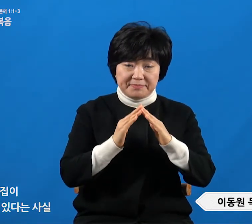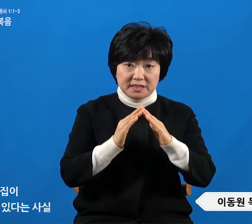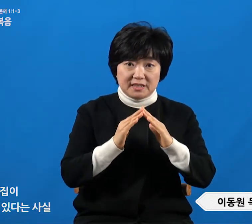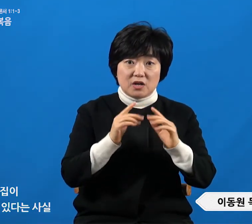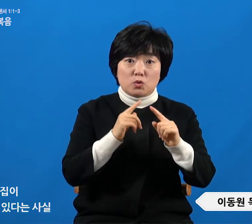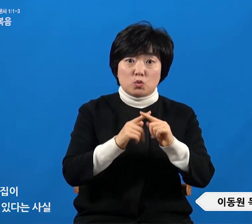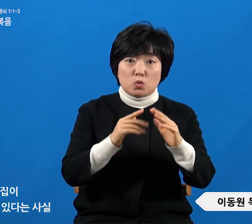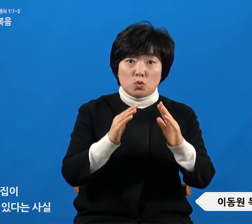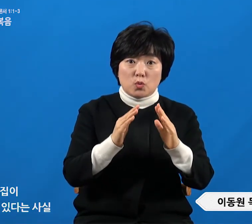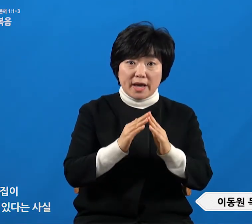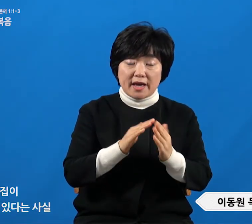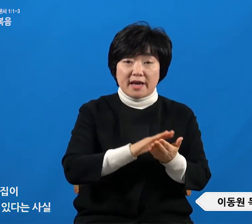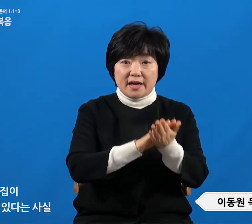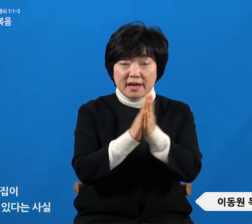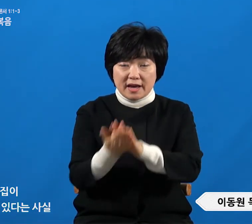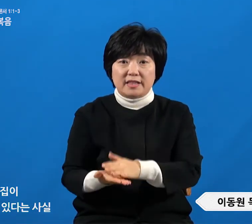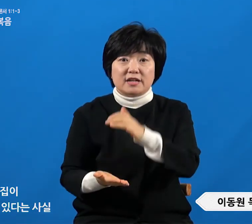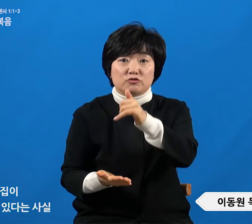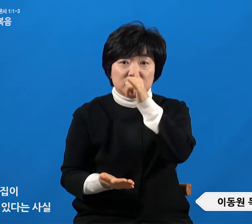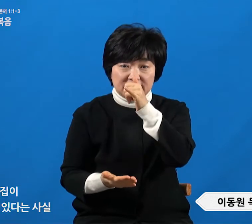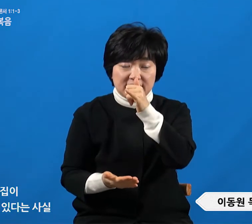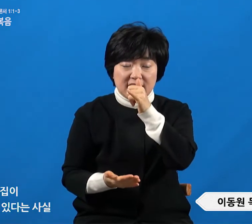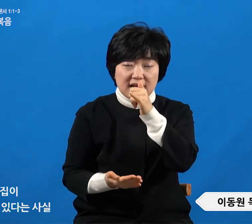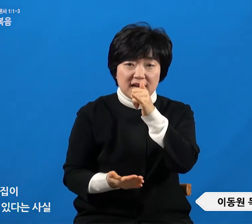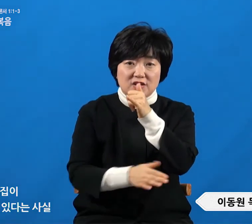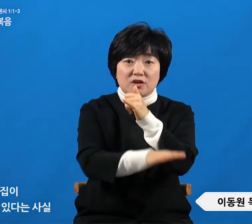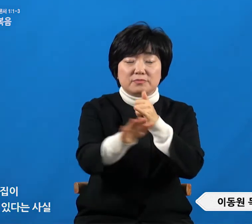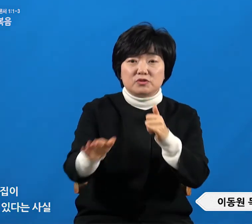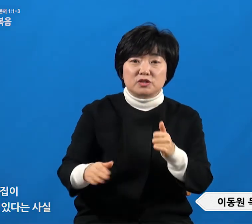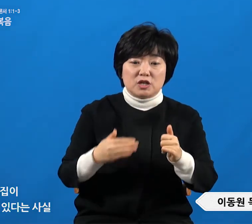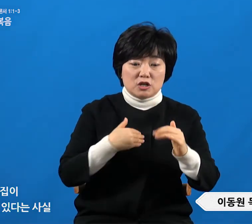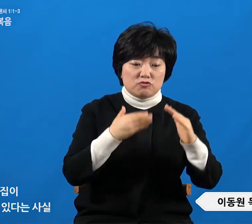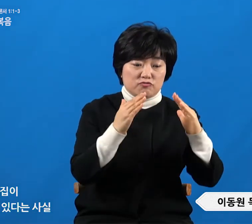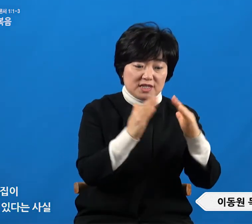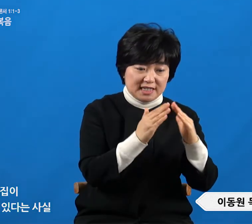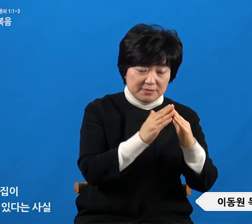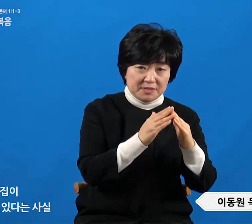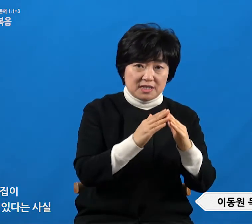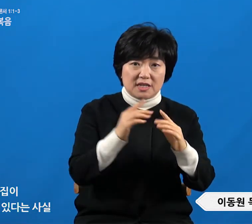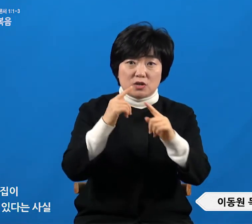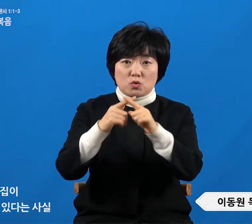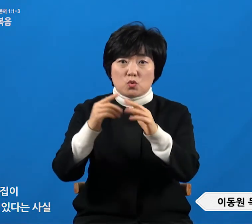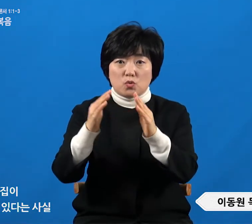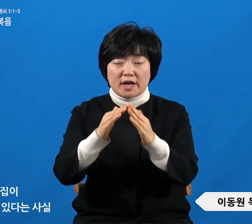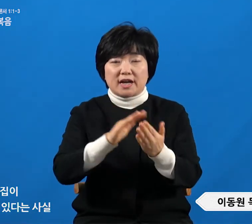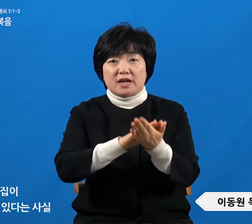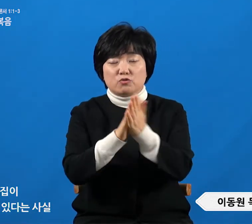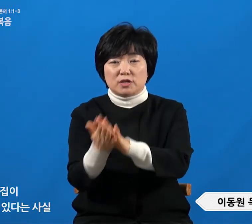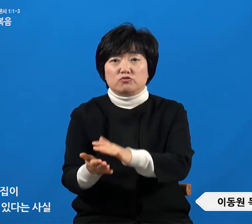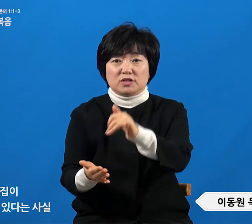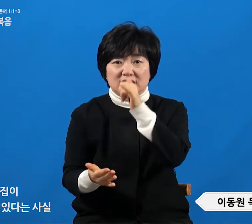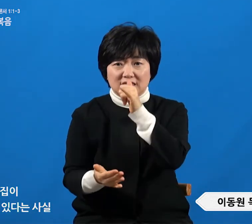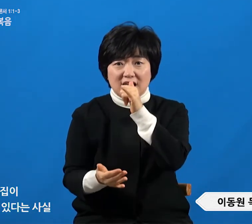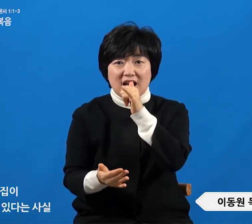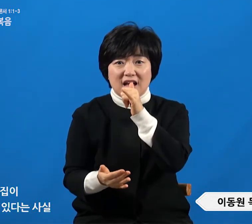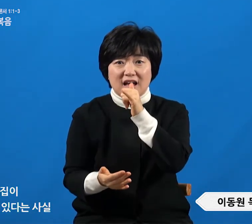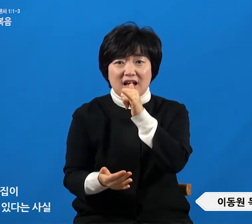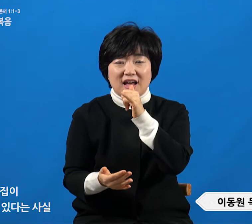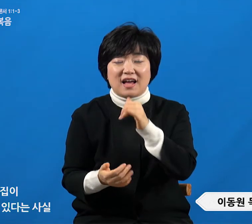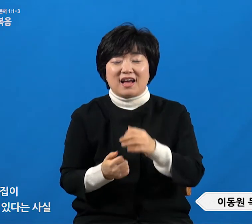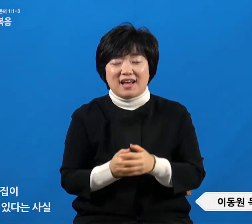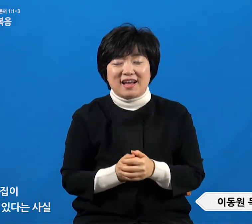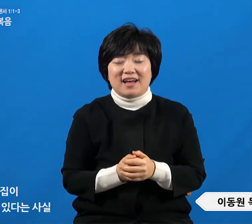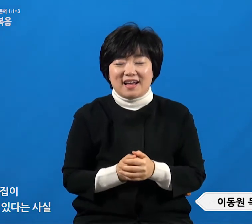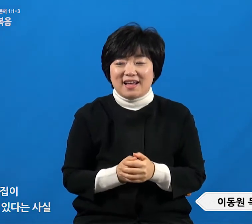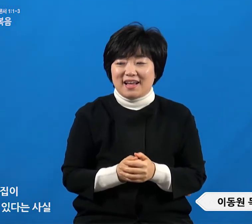사실입니다. 한번 따라서 힘차게 해보세요. 우리 집이 교회가 될 수 있다. 난 신나. 여기가 제일 잘